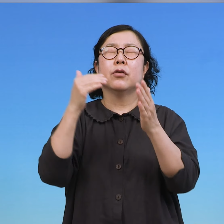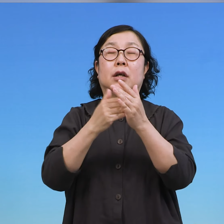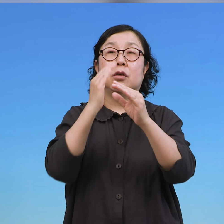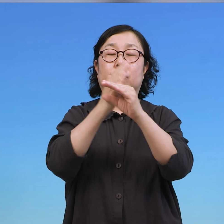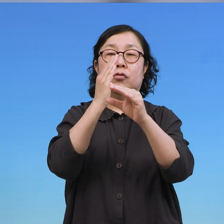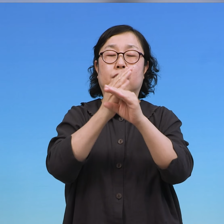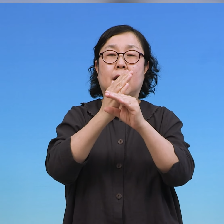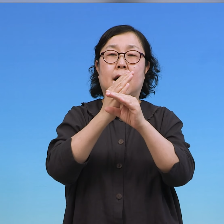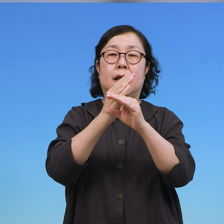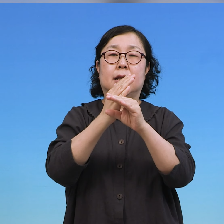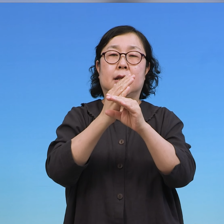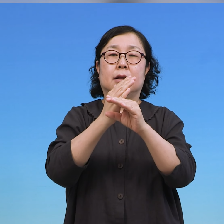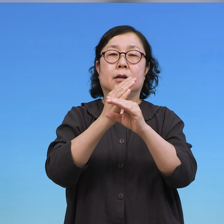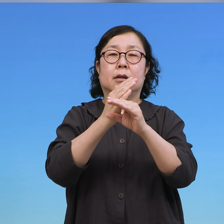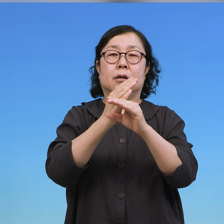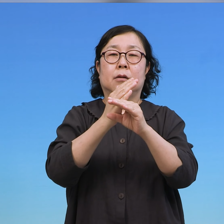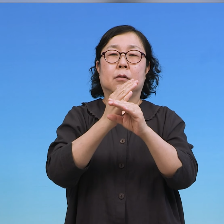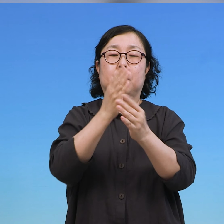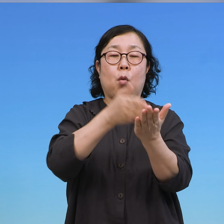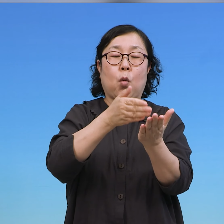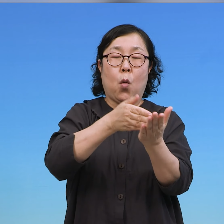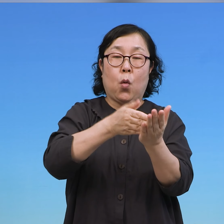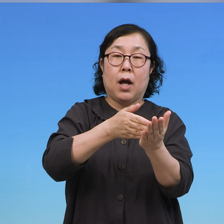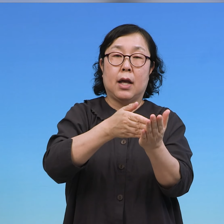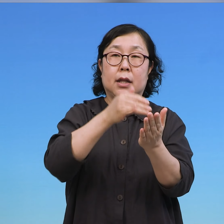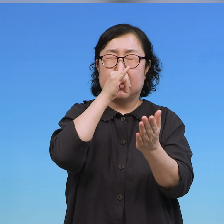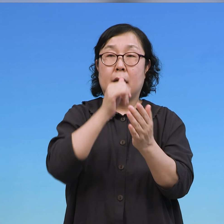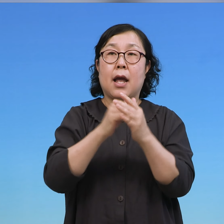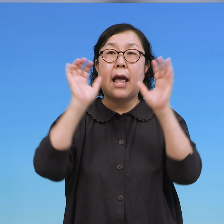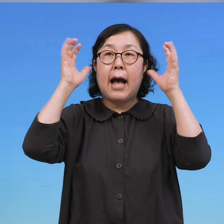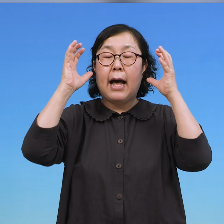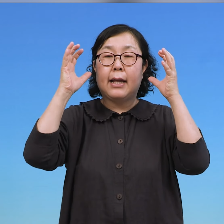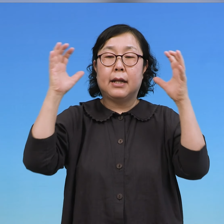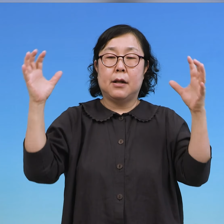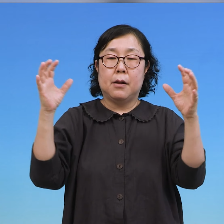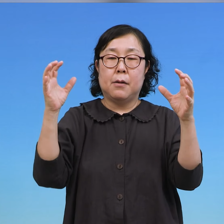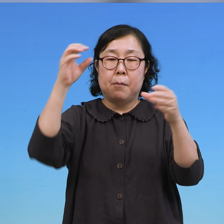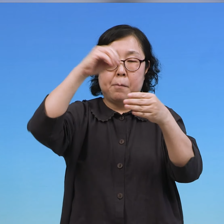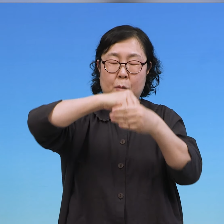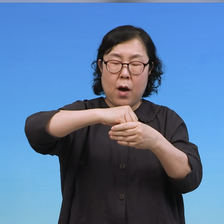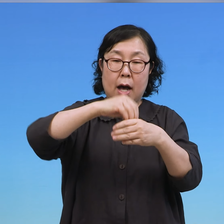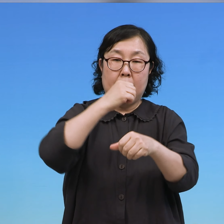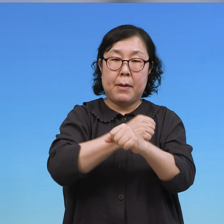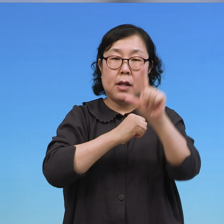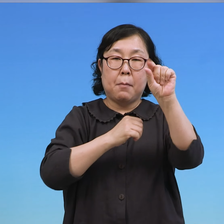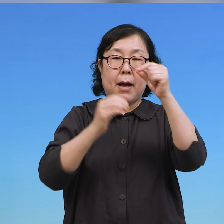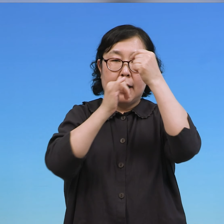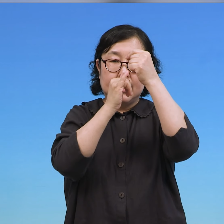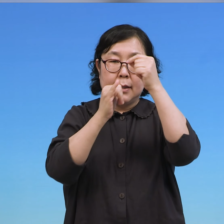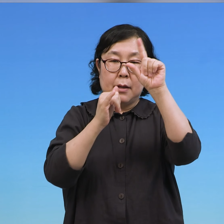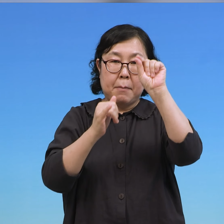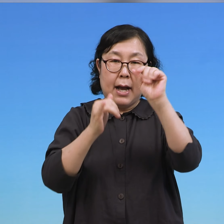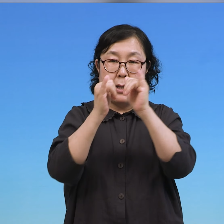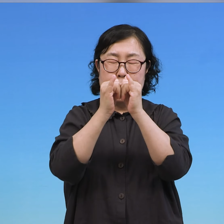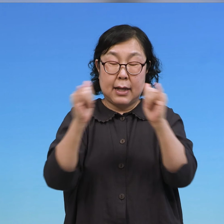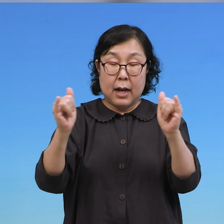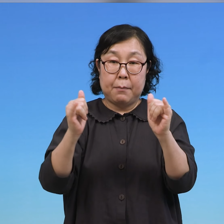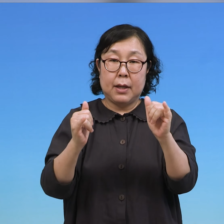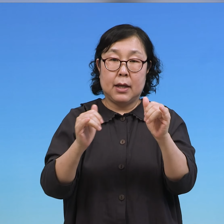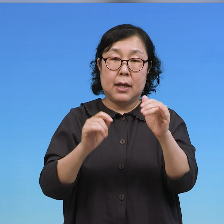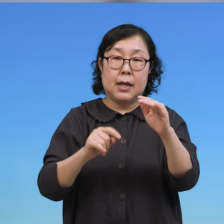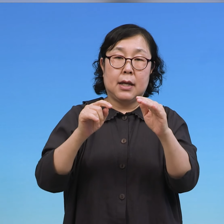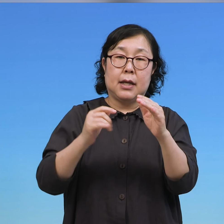지난주까지 중간 결산을 보고해 주는데 놀랍게도요, 아이들 포함해서 10,000명이 넘는